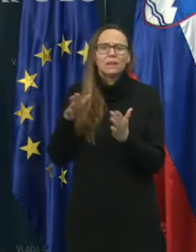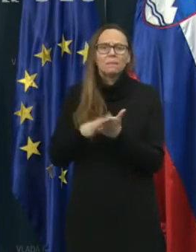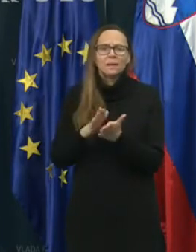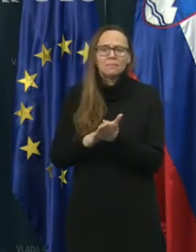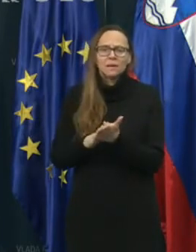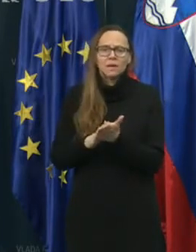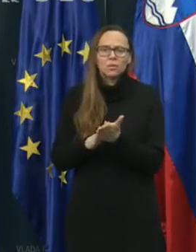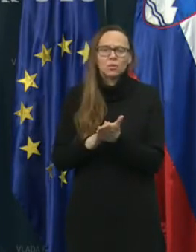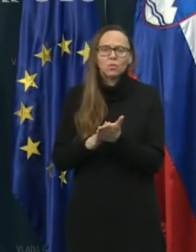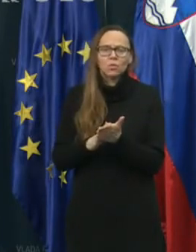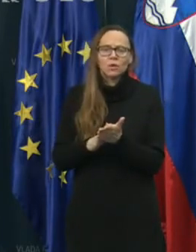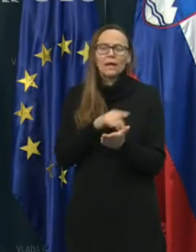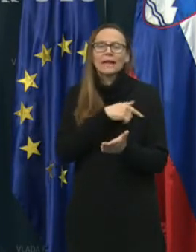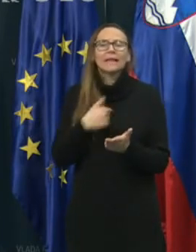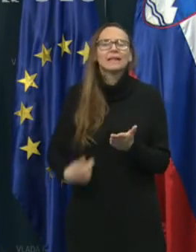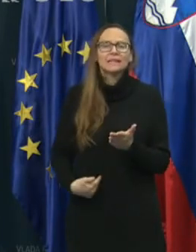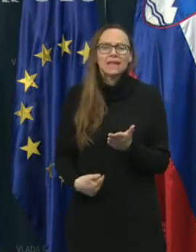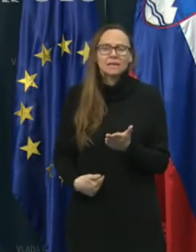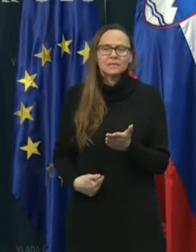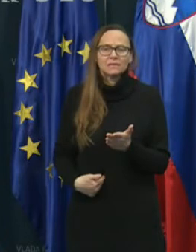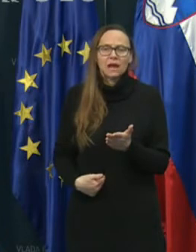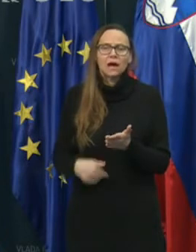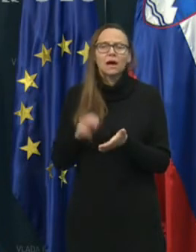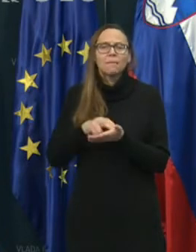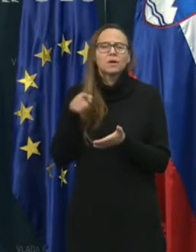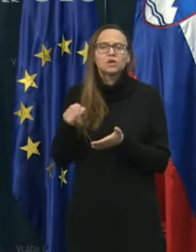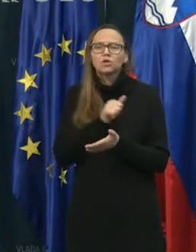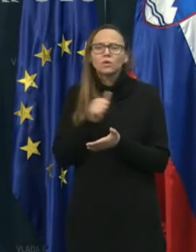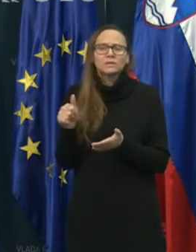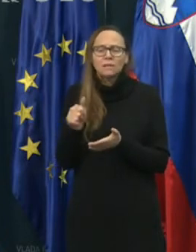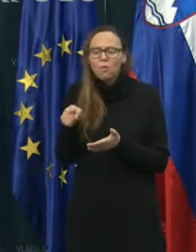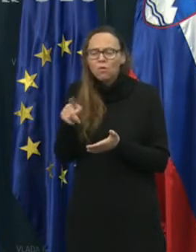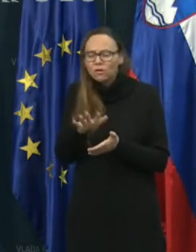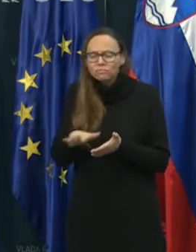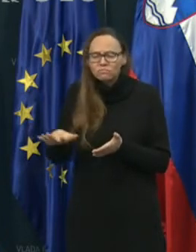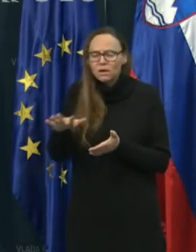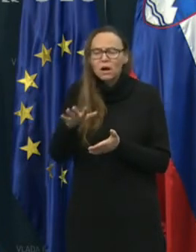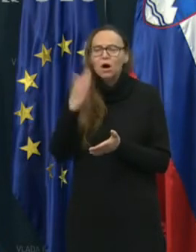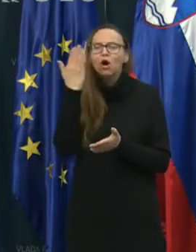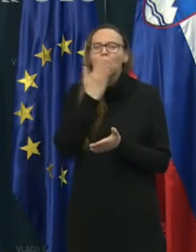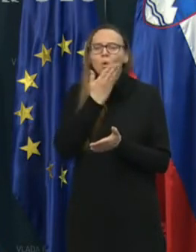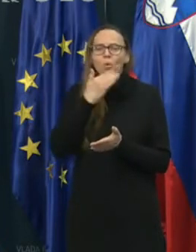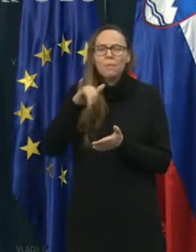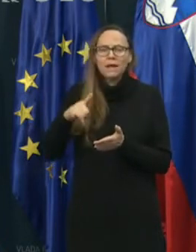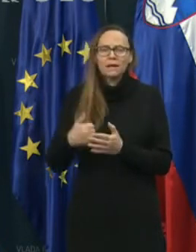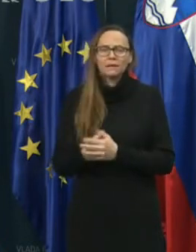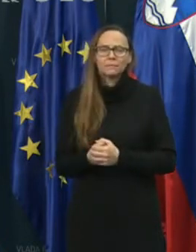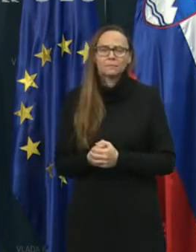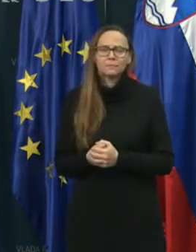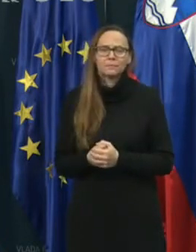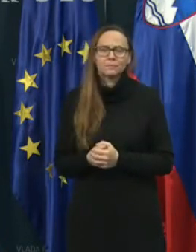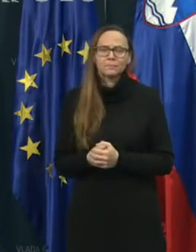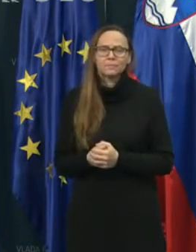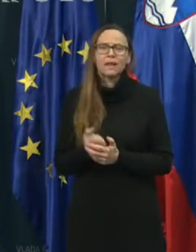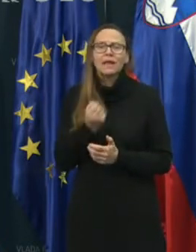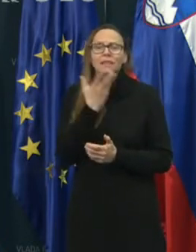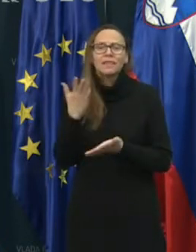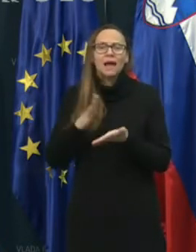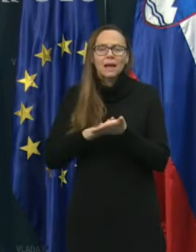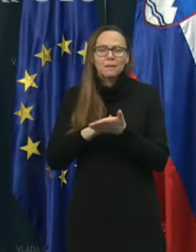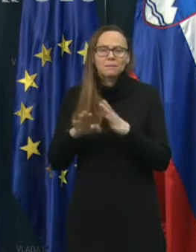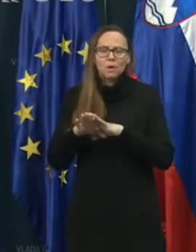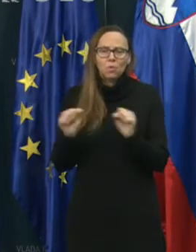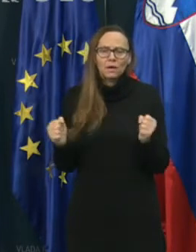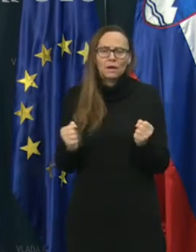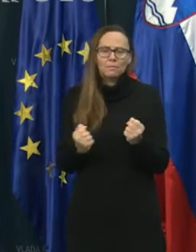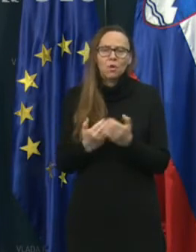primeru Kitajska, pa še to samo v provinciji Hubei. Par primerov